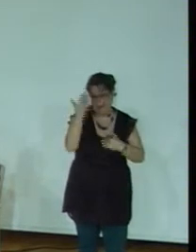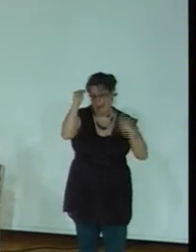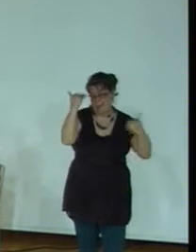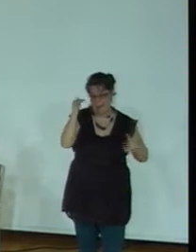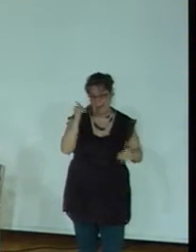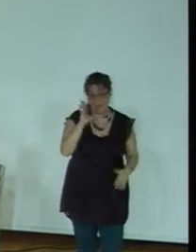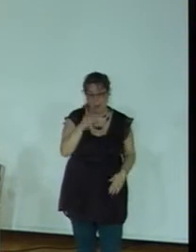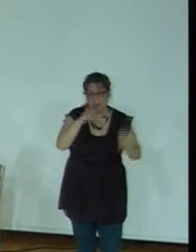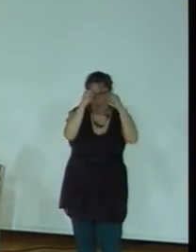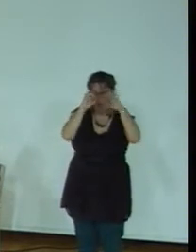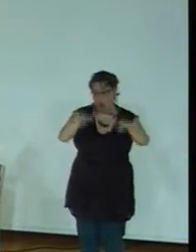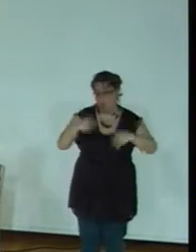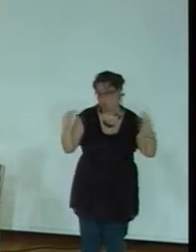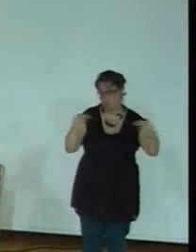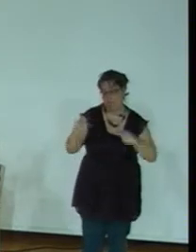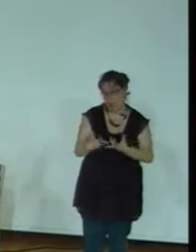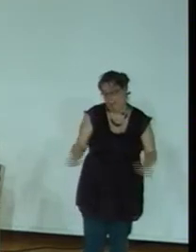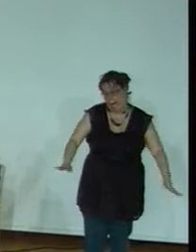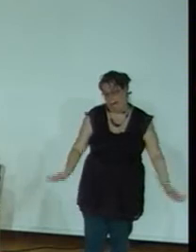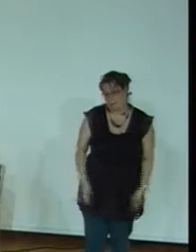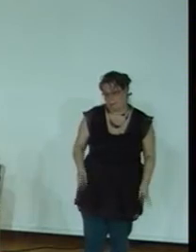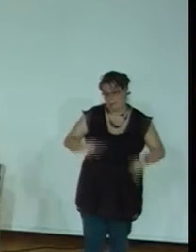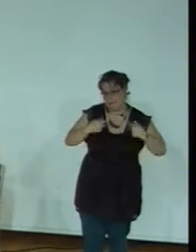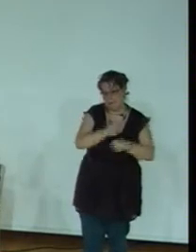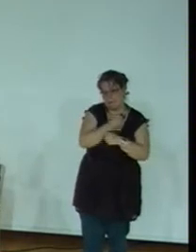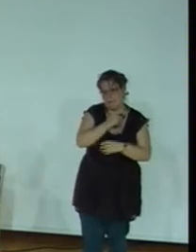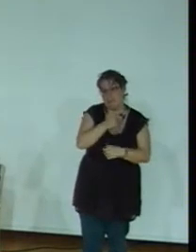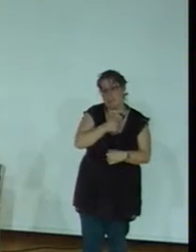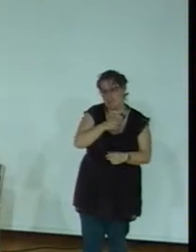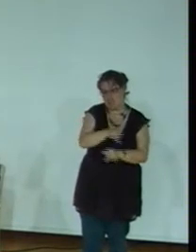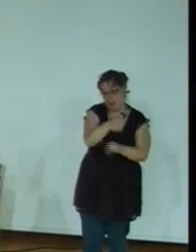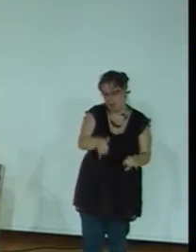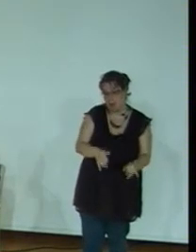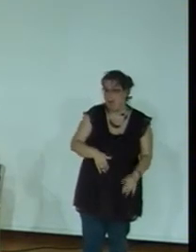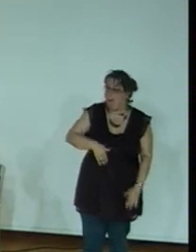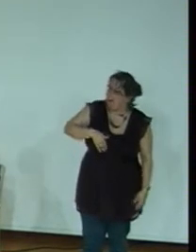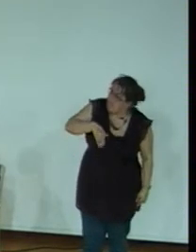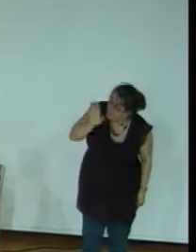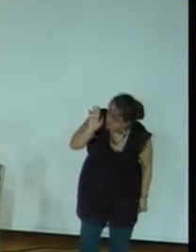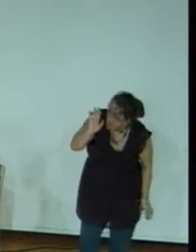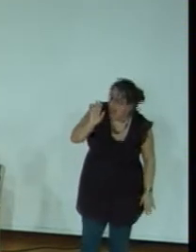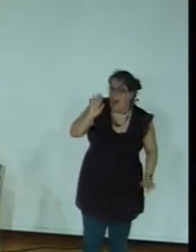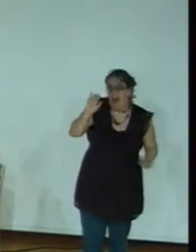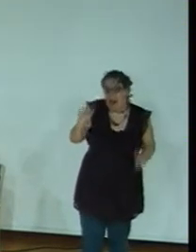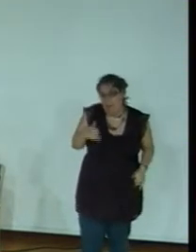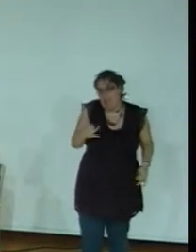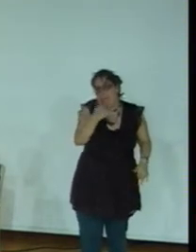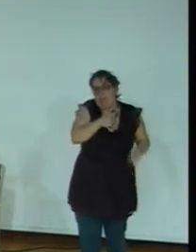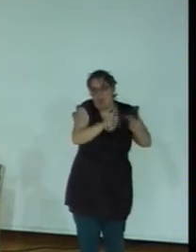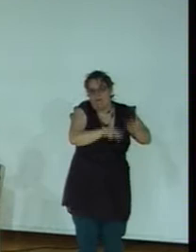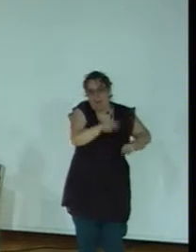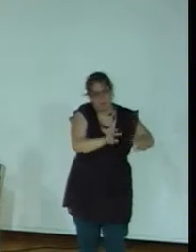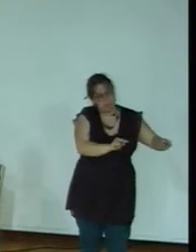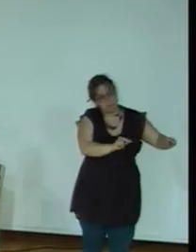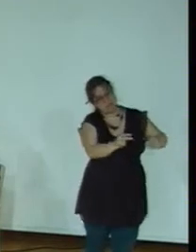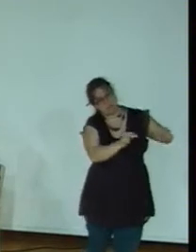c'est comme ça, et tout le monde peut vivre sans vie privée ». Mais ce qu'il oublie dans la comparaison, c'est quand même deux choses extrêmement importantes. Il y en a une, c'est que dans le petit village, la